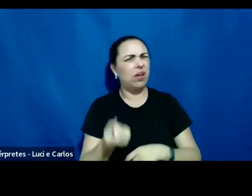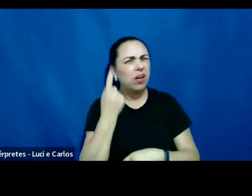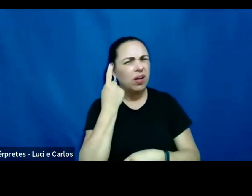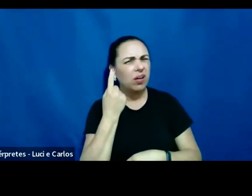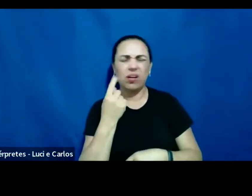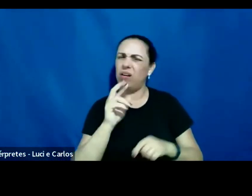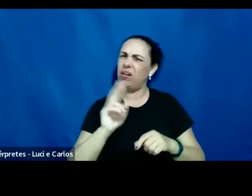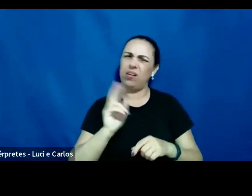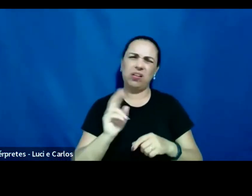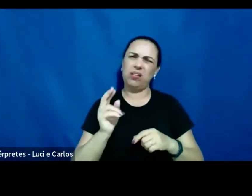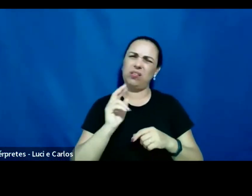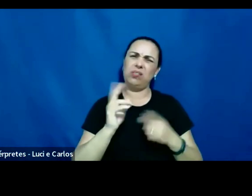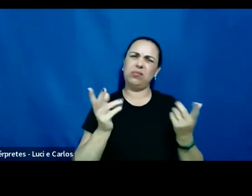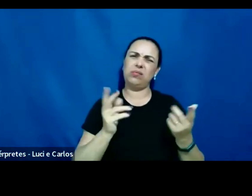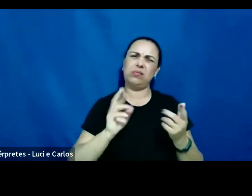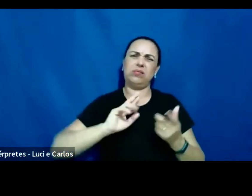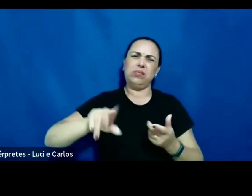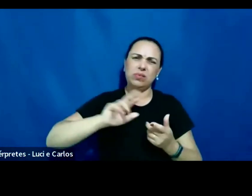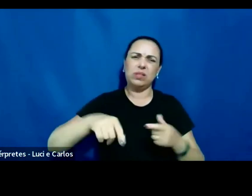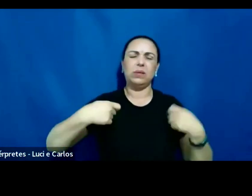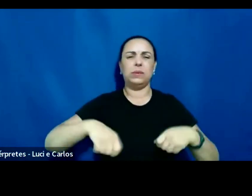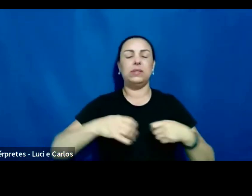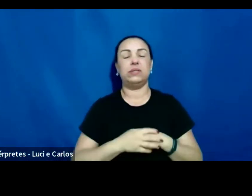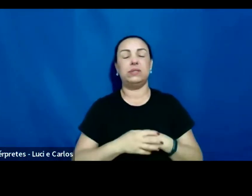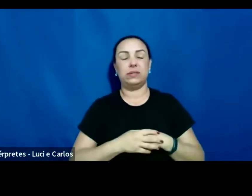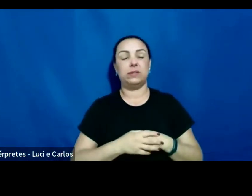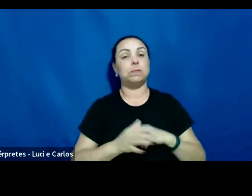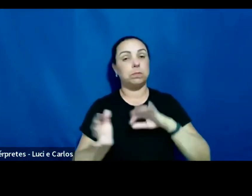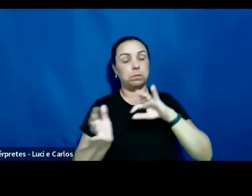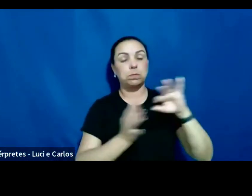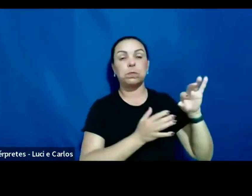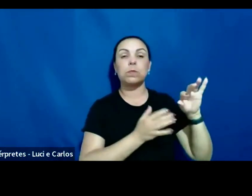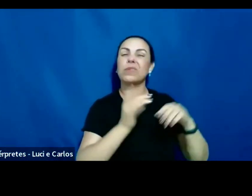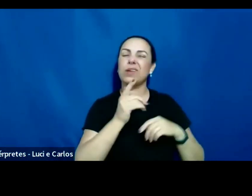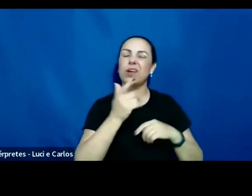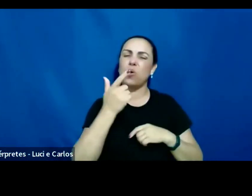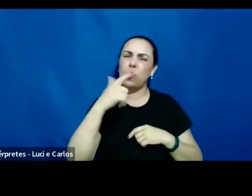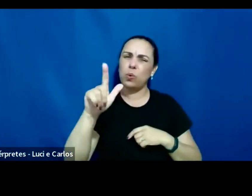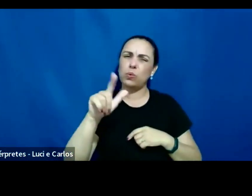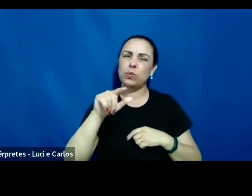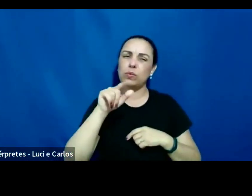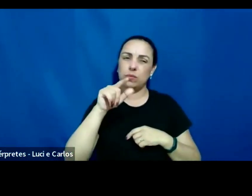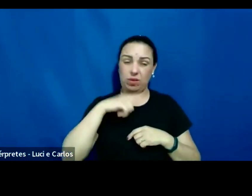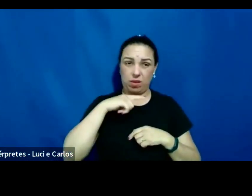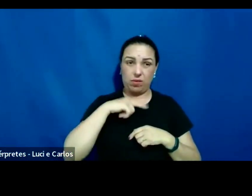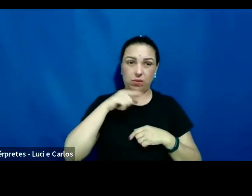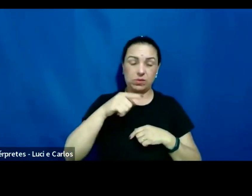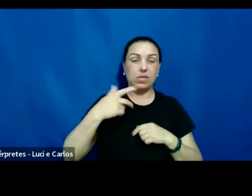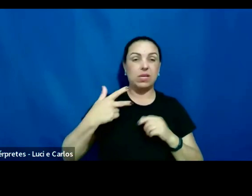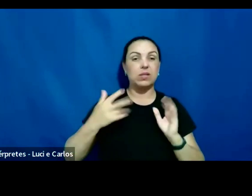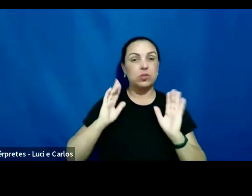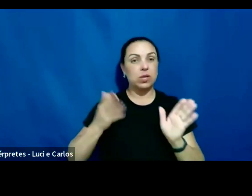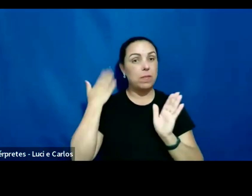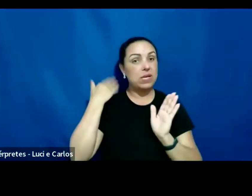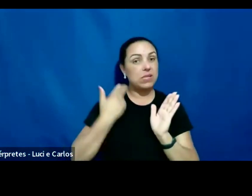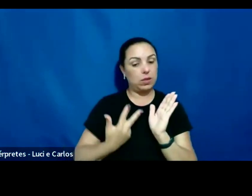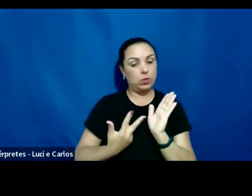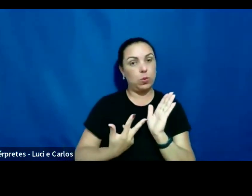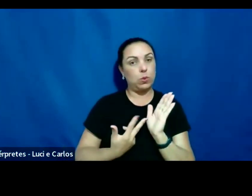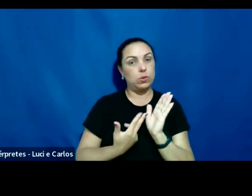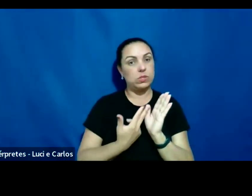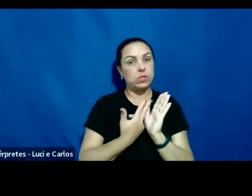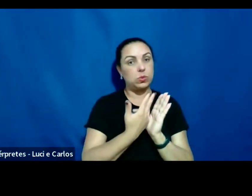Outra coisa que contribui para a trombose. Se você fez alguma cirurgia ou você sofreu